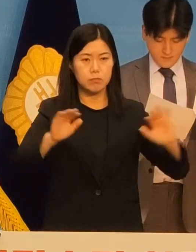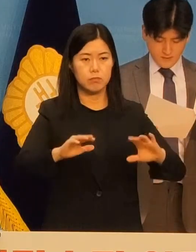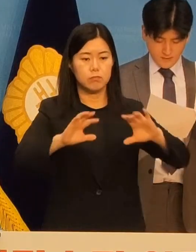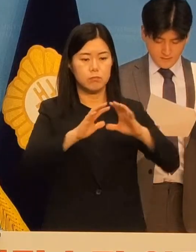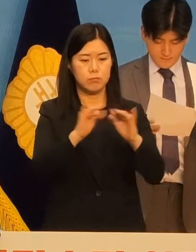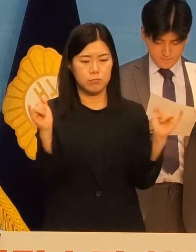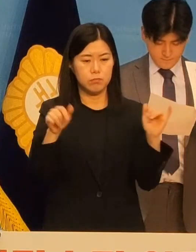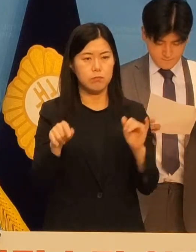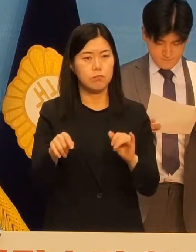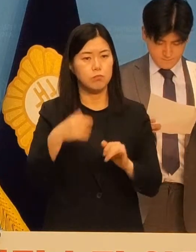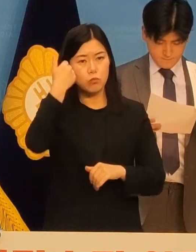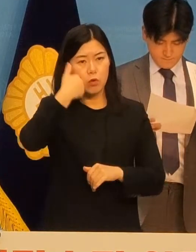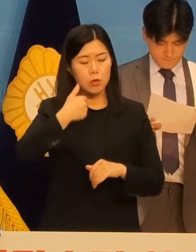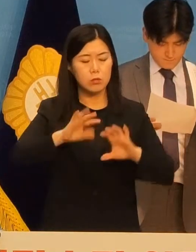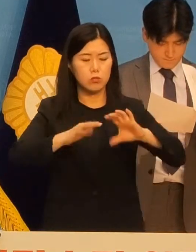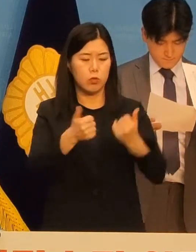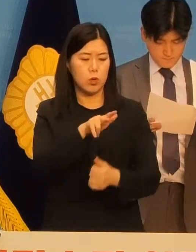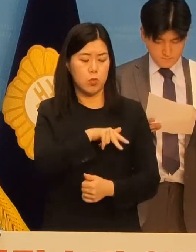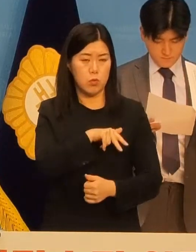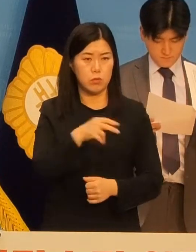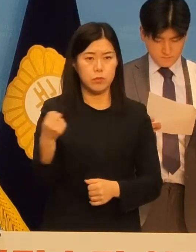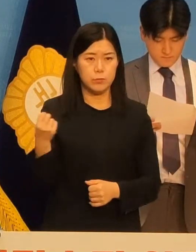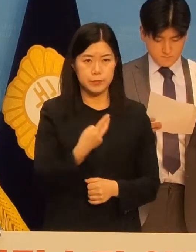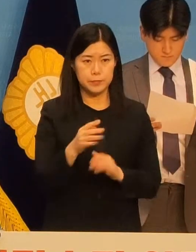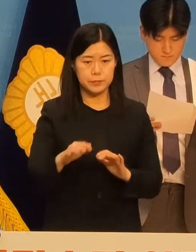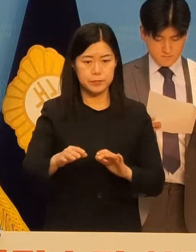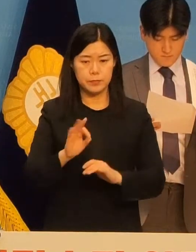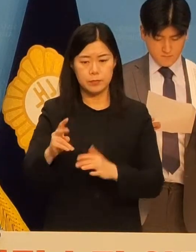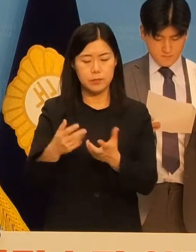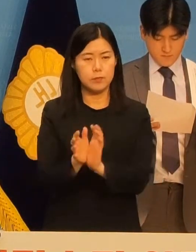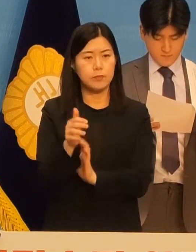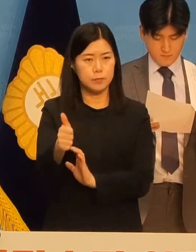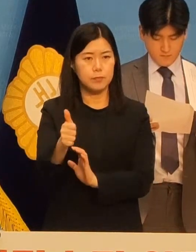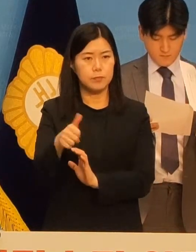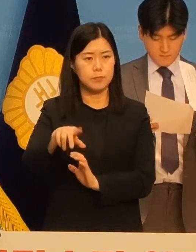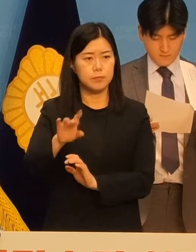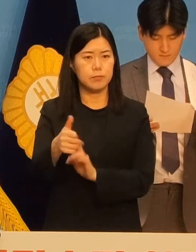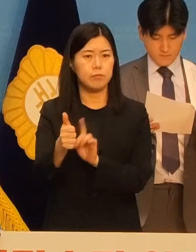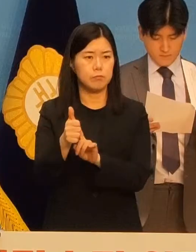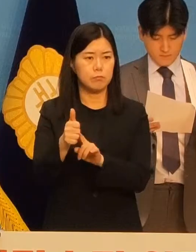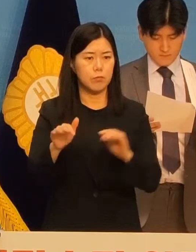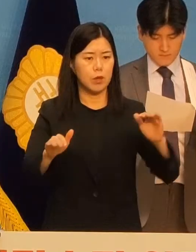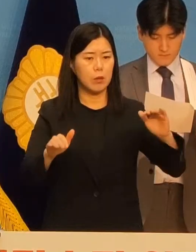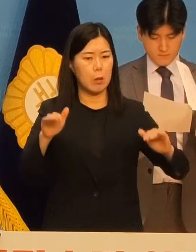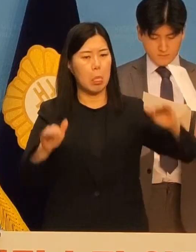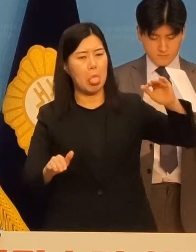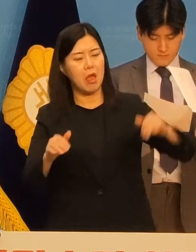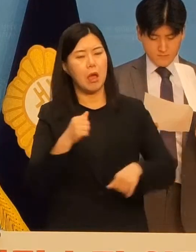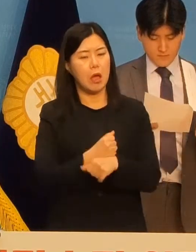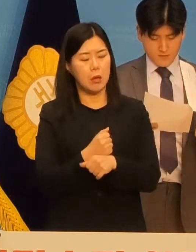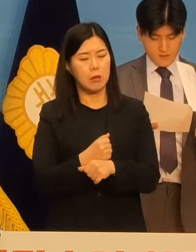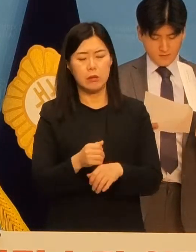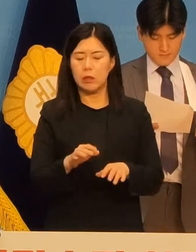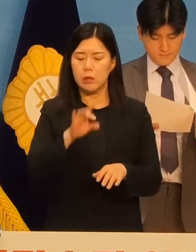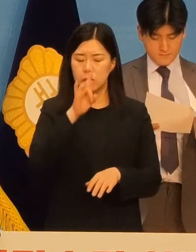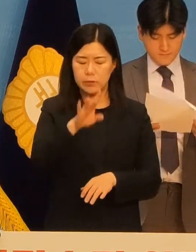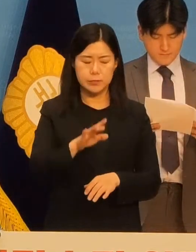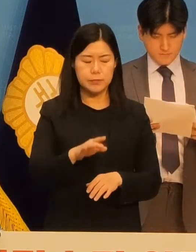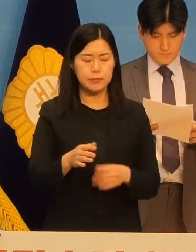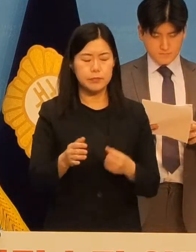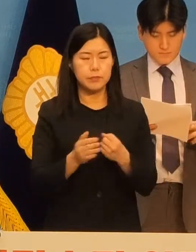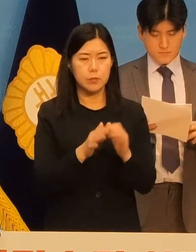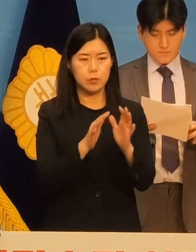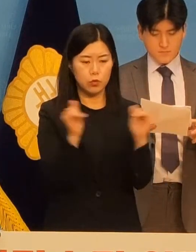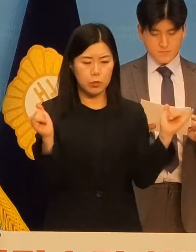한 사람인 현직 국회의원이자 제1야당 대표에게는 달리 적용되어 형사사법 시스템에 대한 국민의